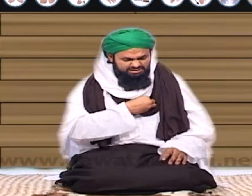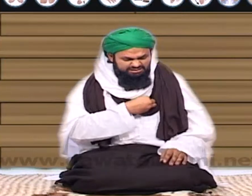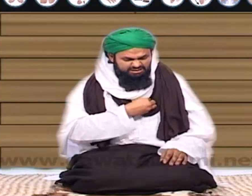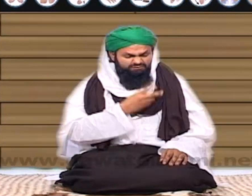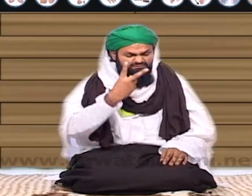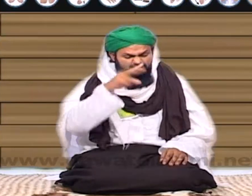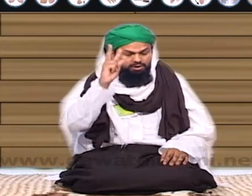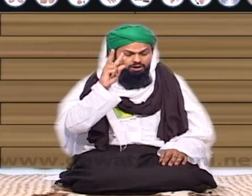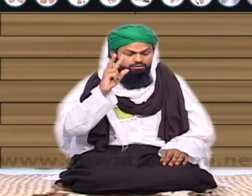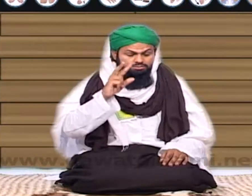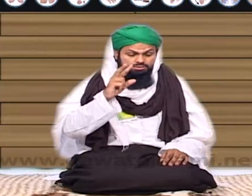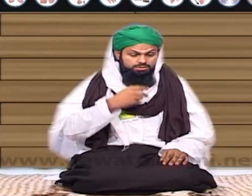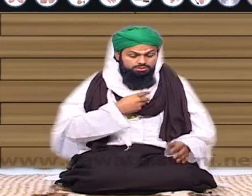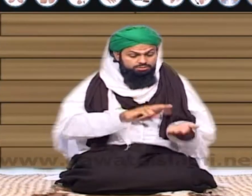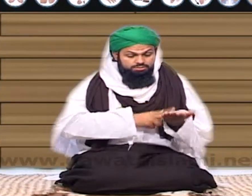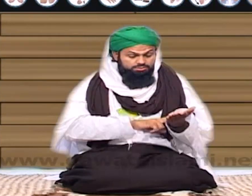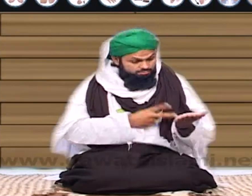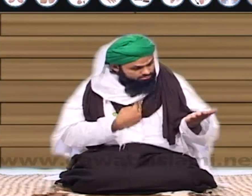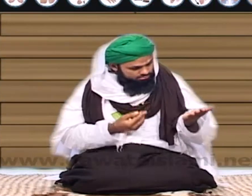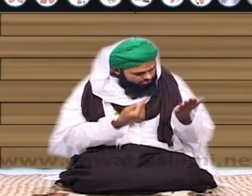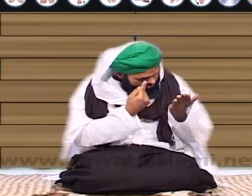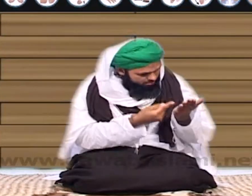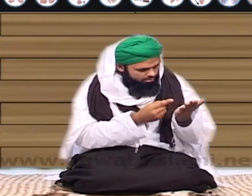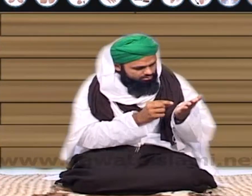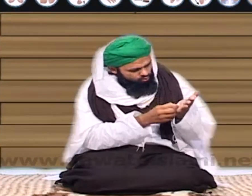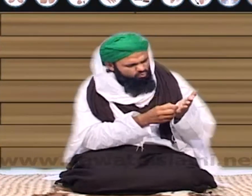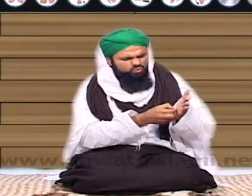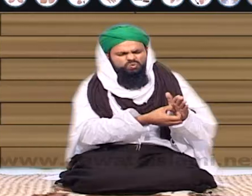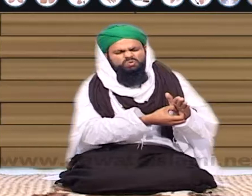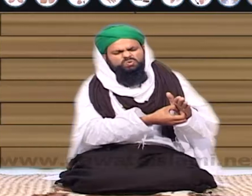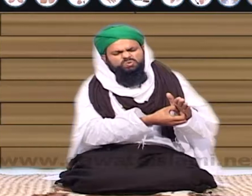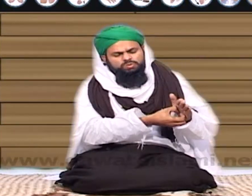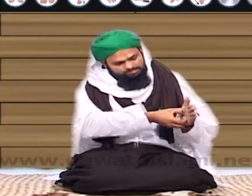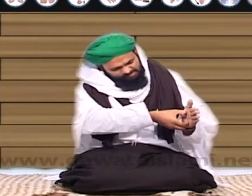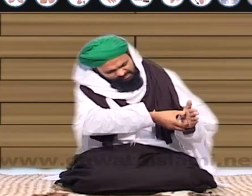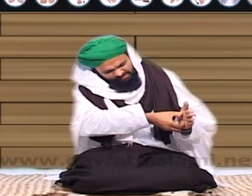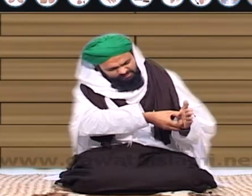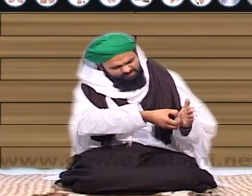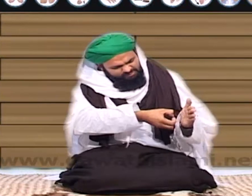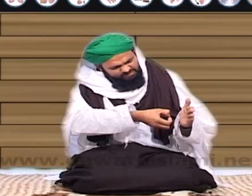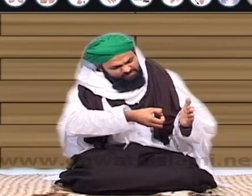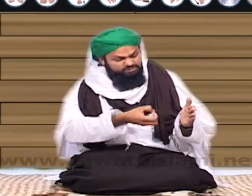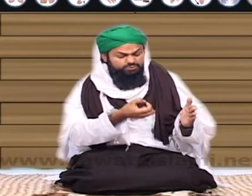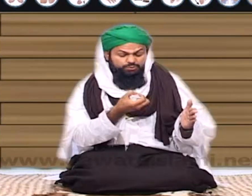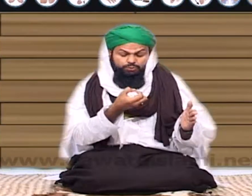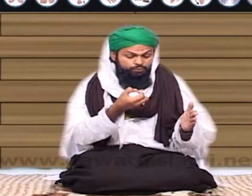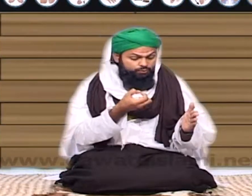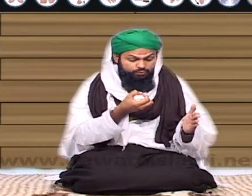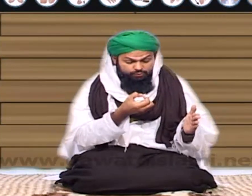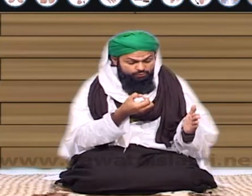مجھے جو اتنی شدت سے تکلیف کہ میں پھڑک گیا۔ میں نے جیسے ہی دیکھا تو پن کا سر نظر آ رہا تھا پاؤں میں کھینچا تو وہ نکلتی